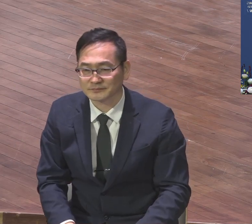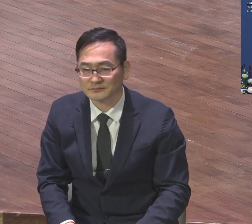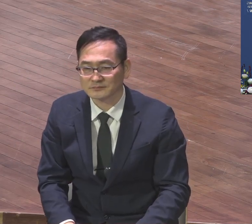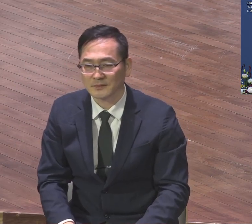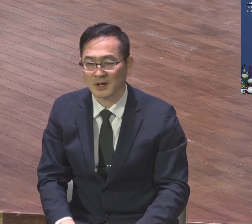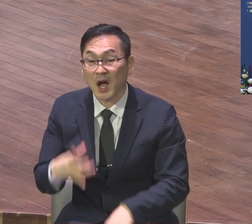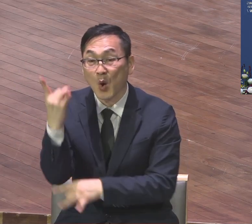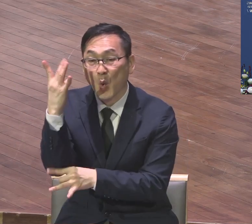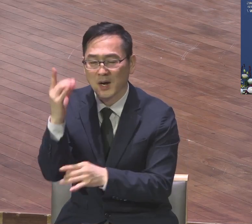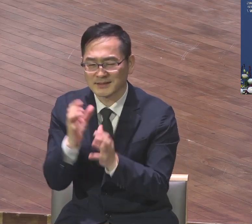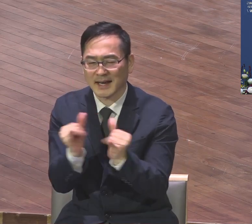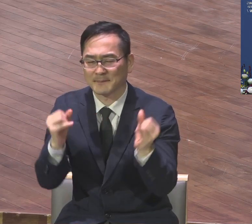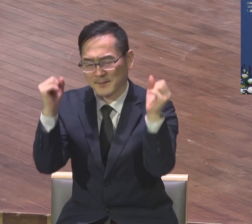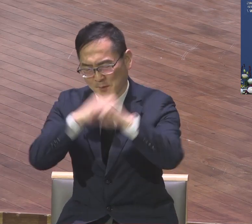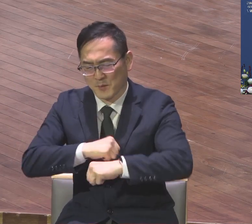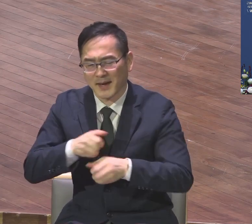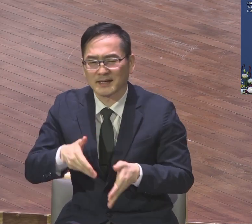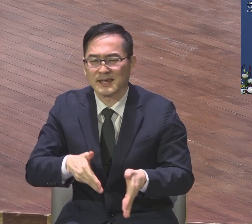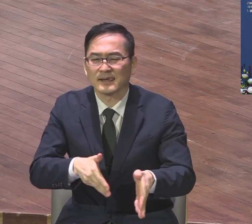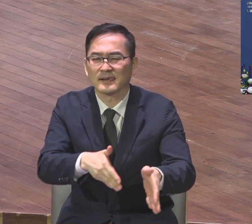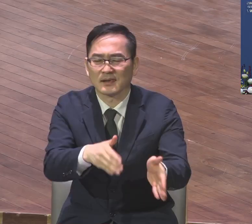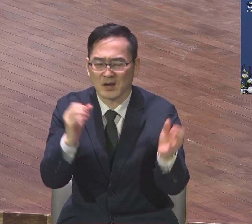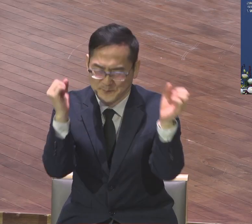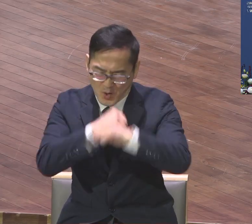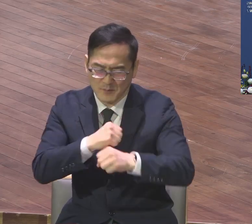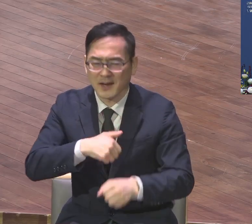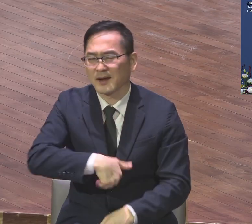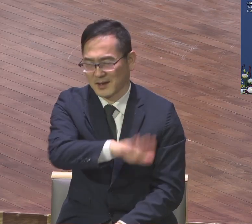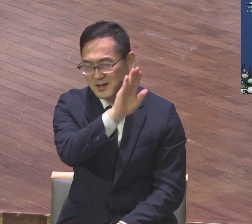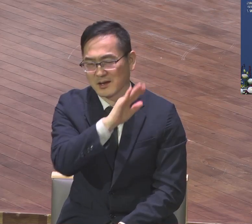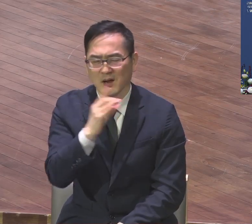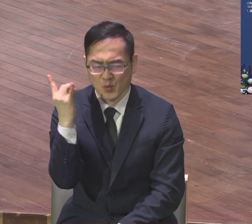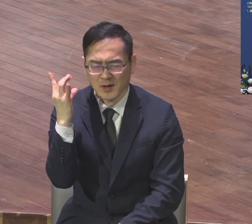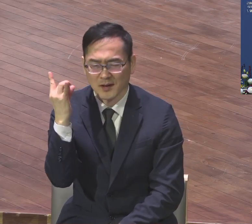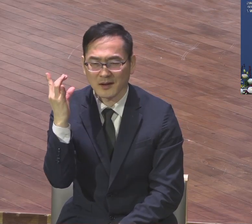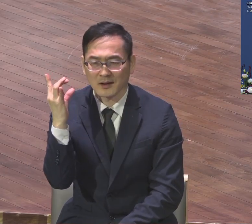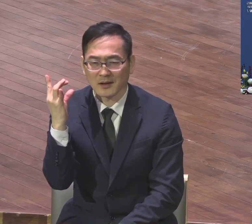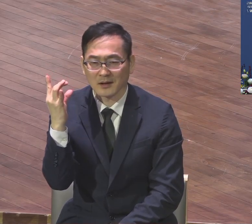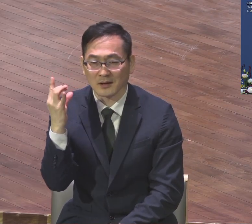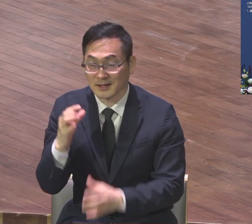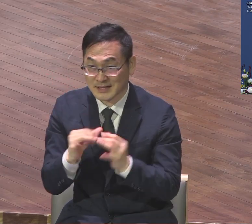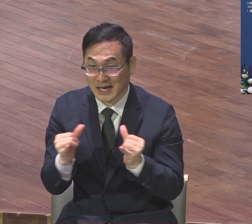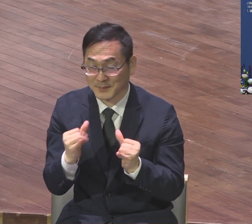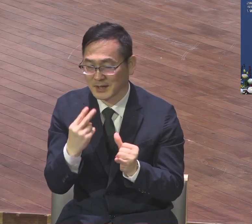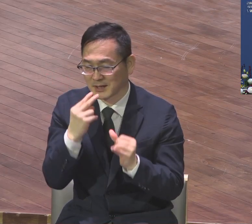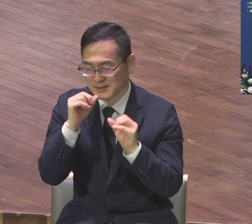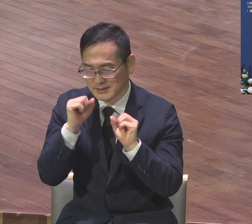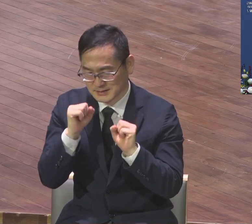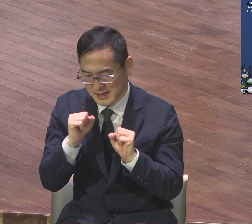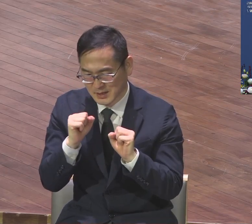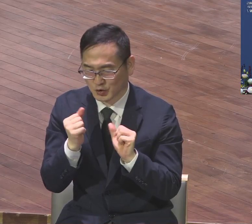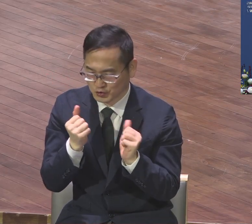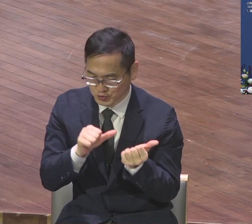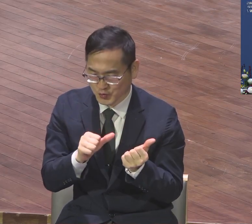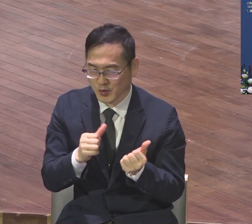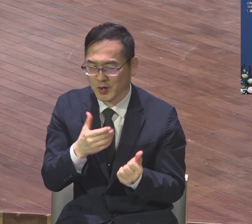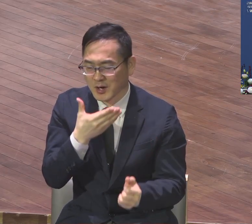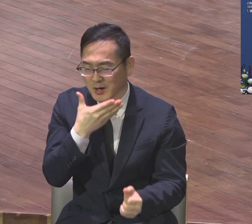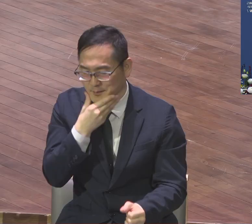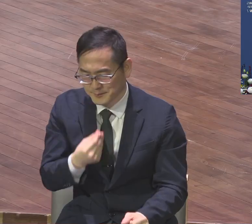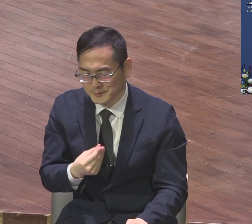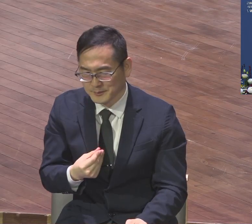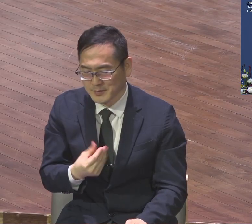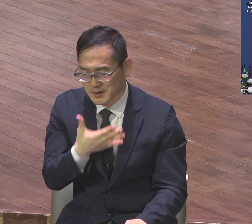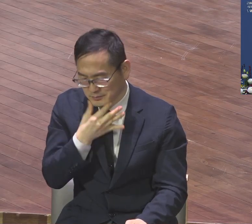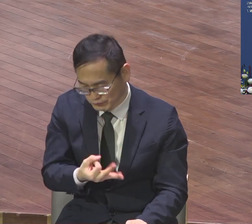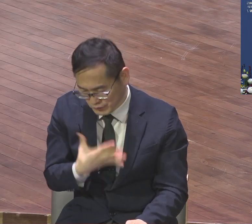멸망길로 가게 되었는지에 대한 이해가 필요하지. 많은 분들이 인간의 생로병사 왜 태어나고 왜